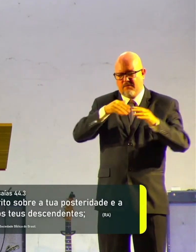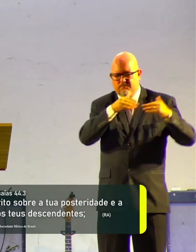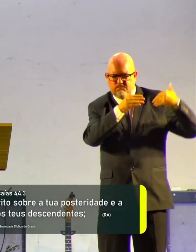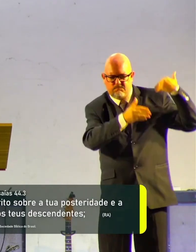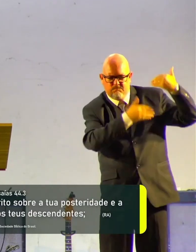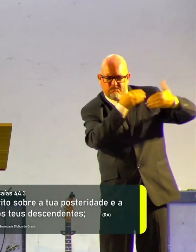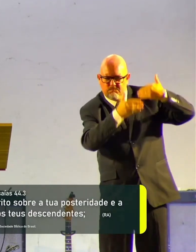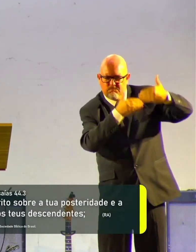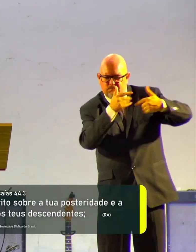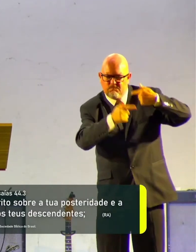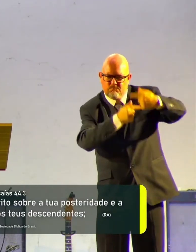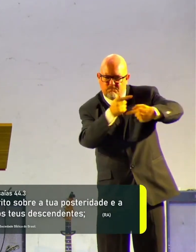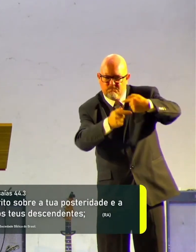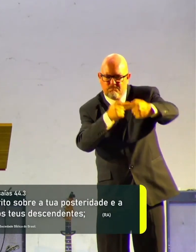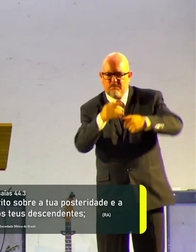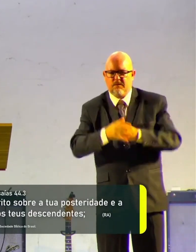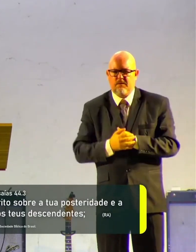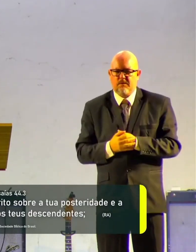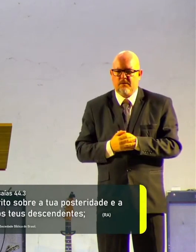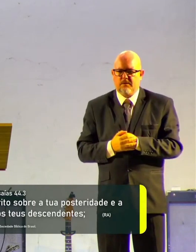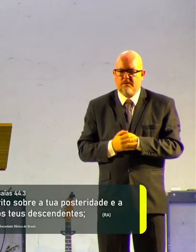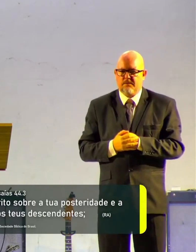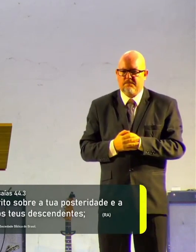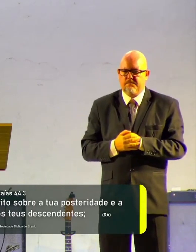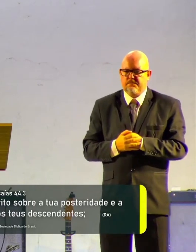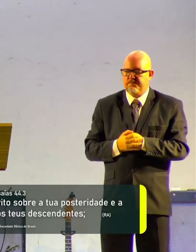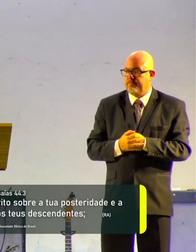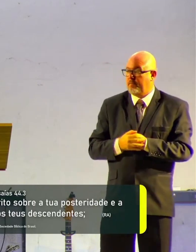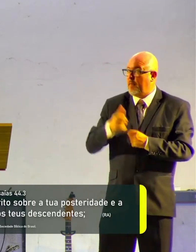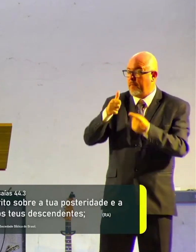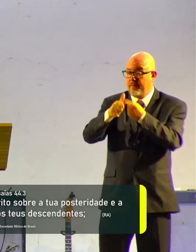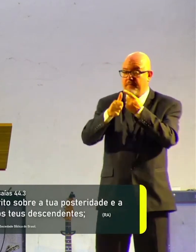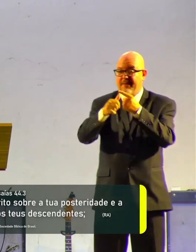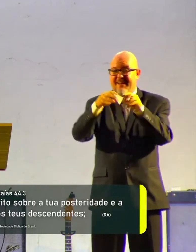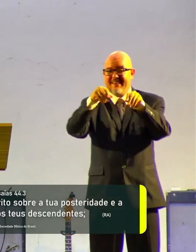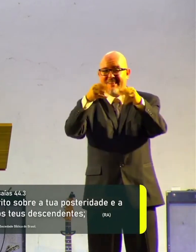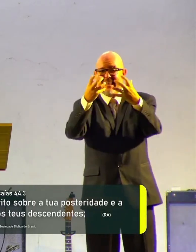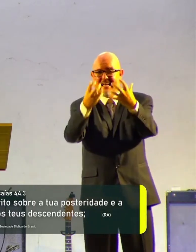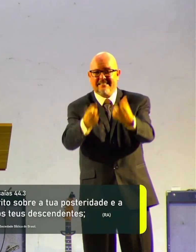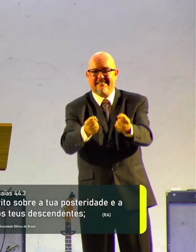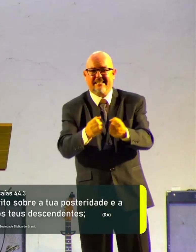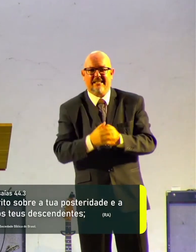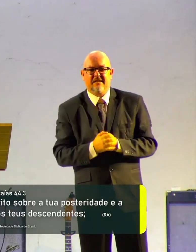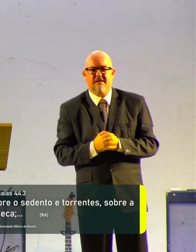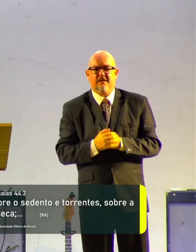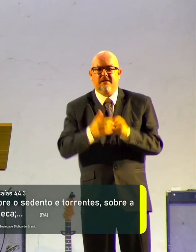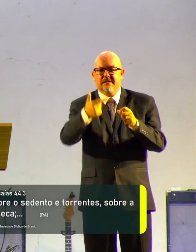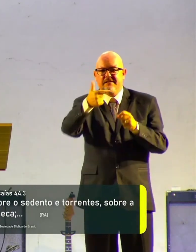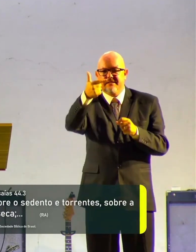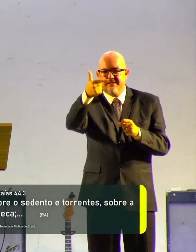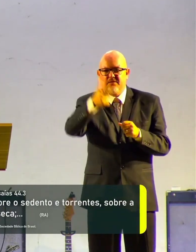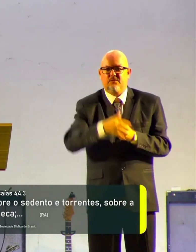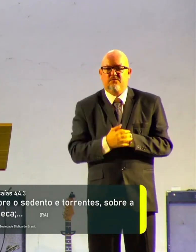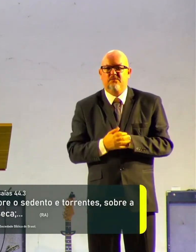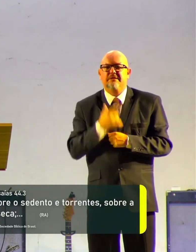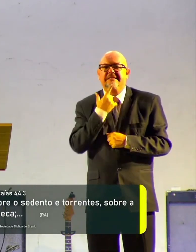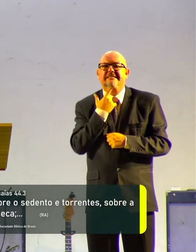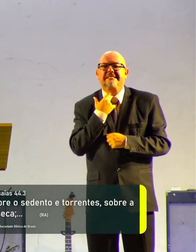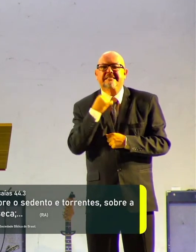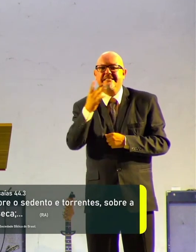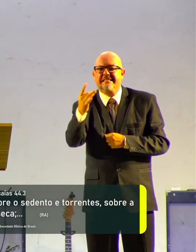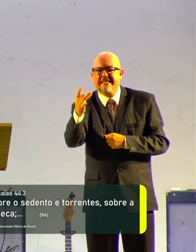ascendentes. Tem duas palavras que eu chamo a atenção aqui. Primeiro, terra seca. Segundo,